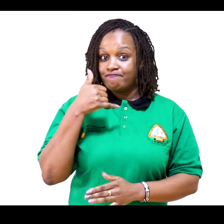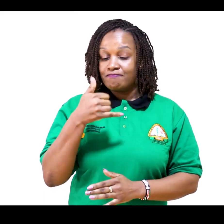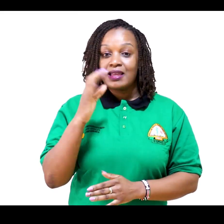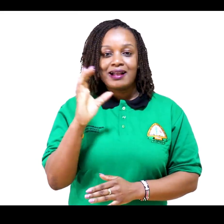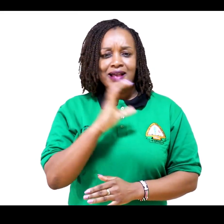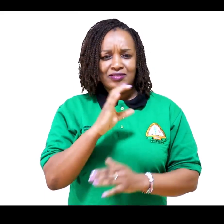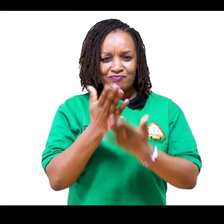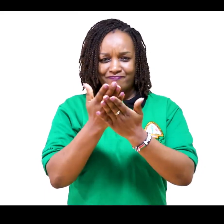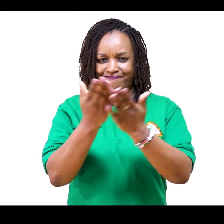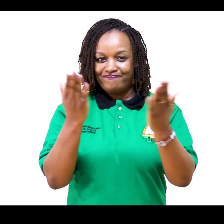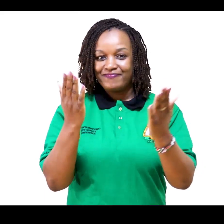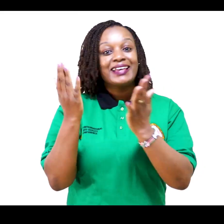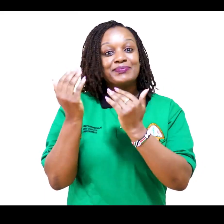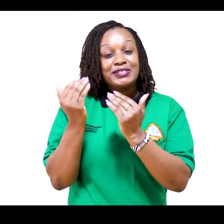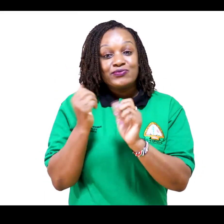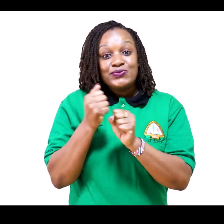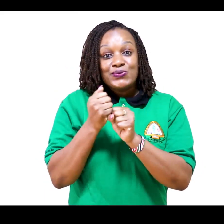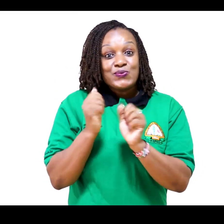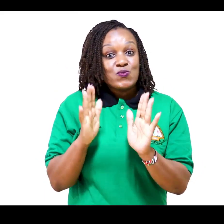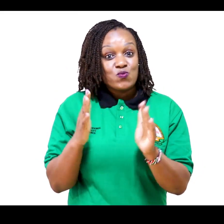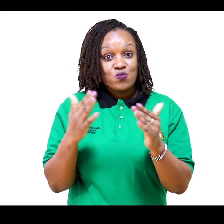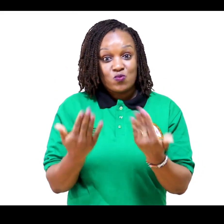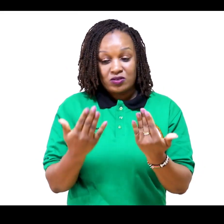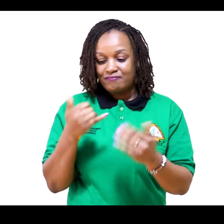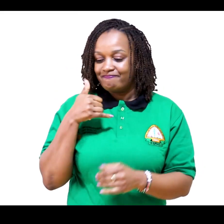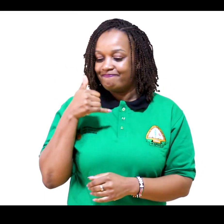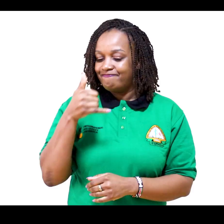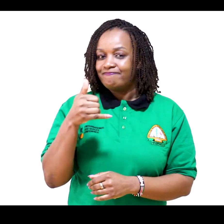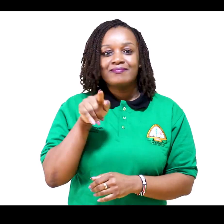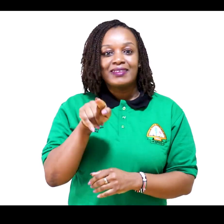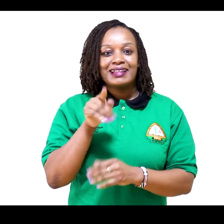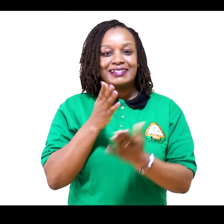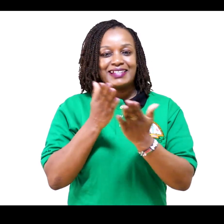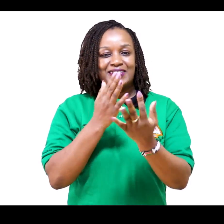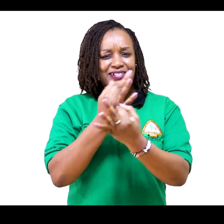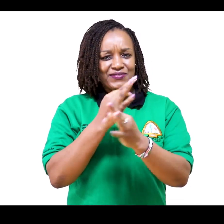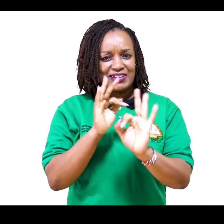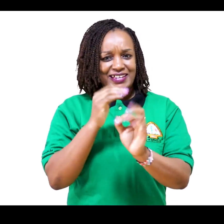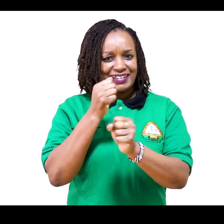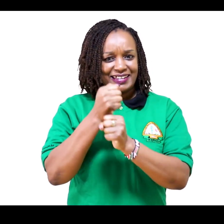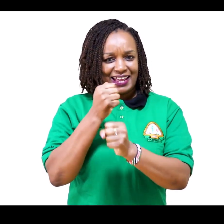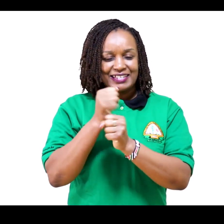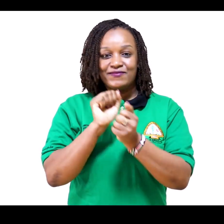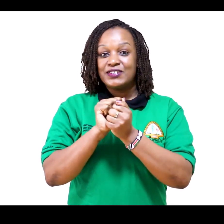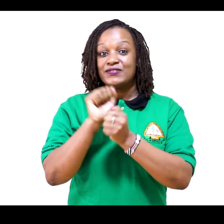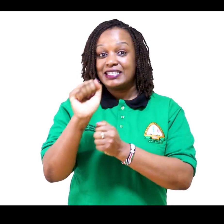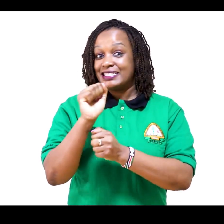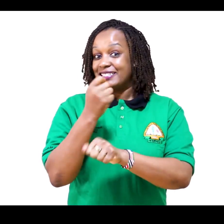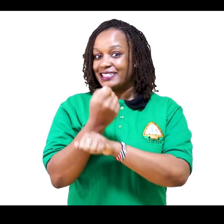anahitajika kupiga simu. Huduma hii haina malipo na inafanywa kwa sekunde 15. Kwa majibu